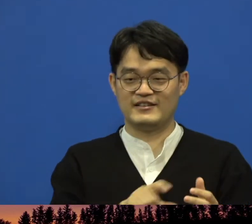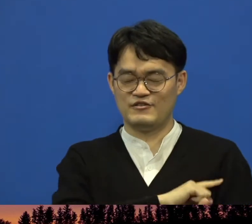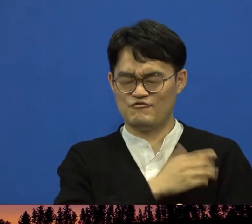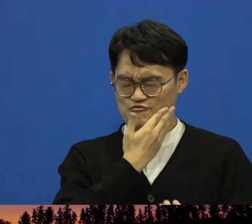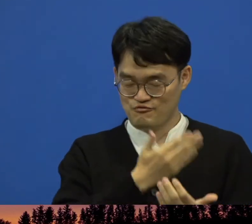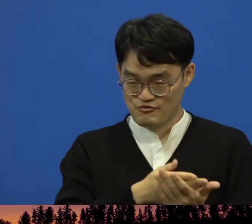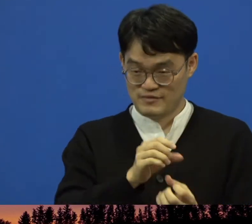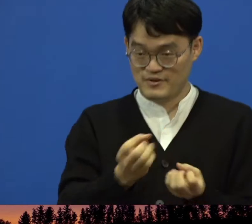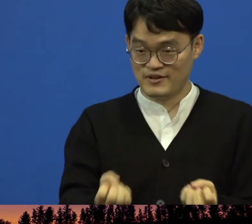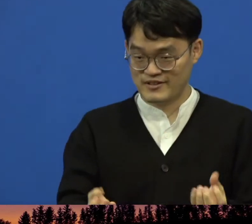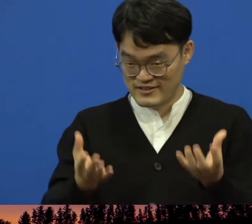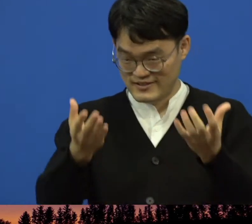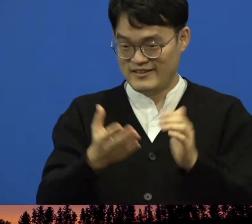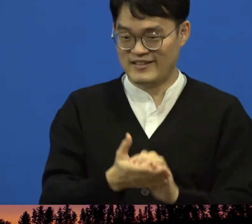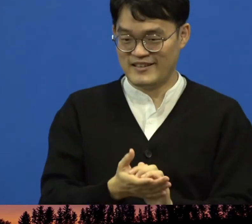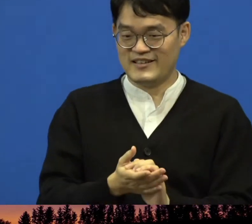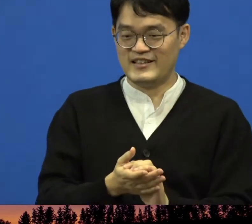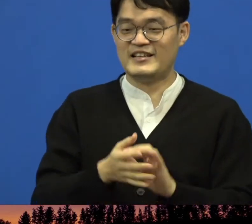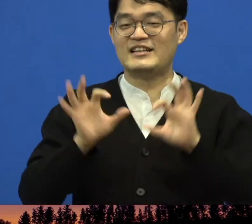네.